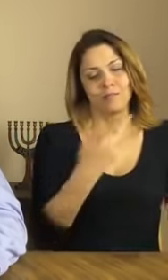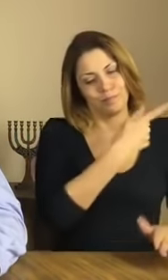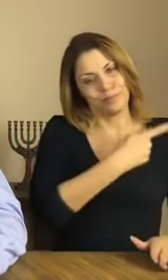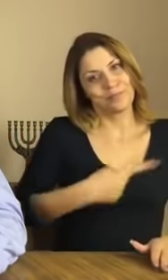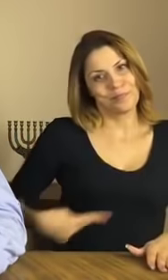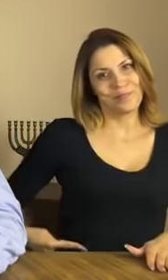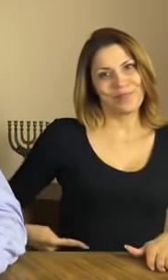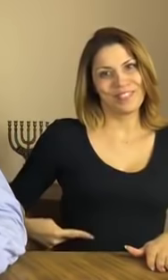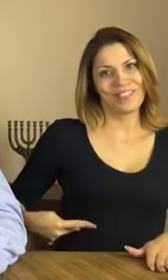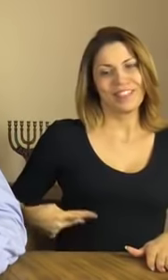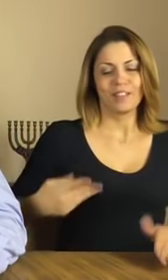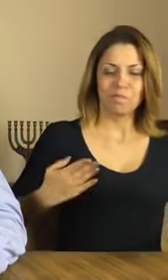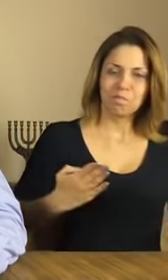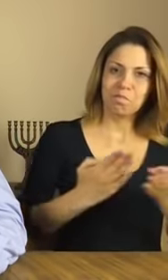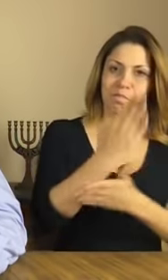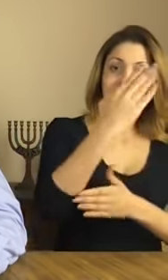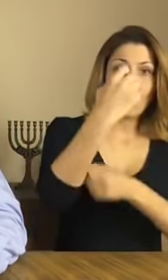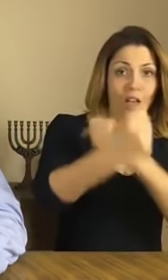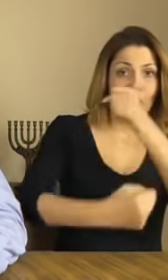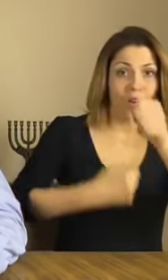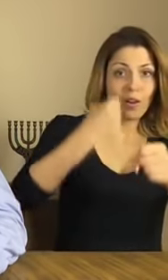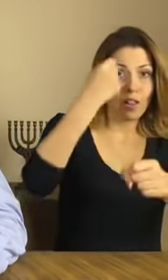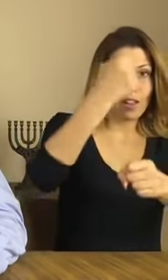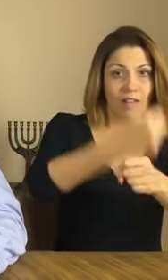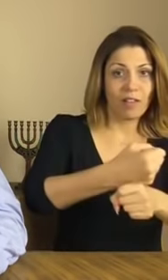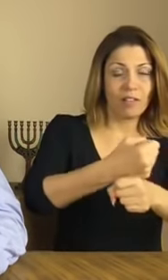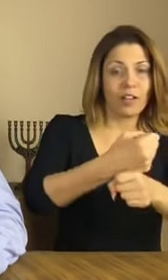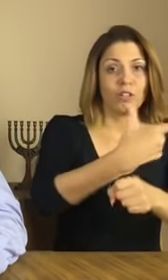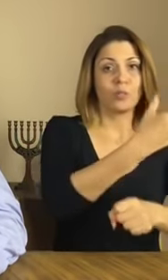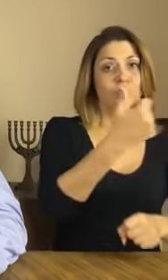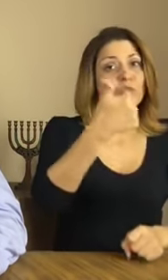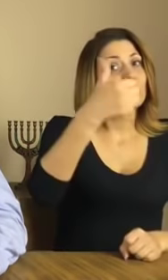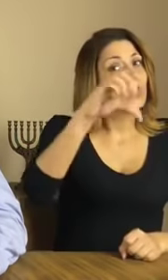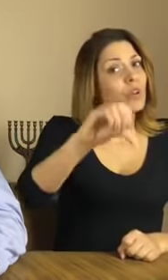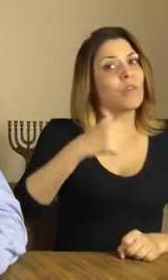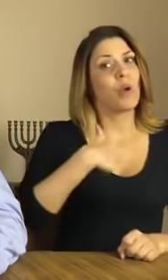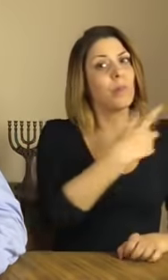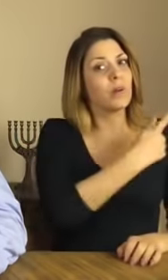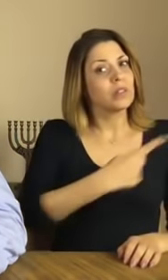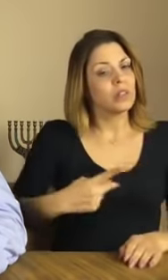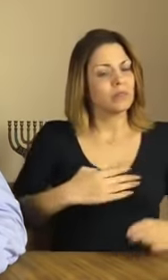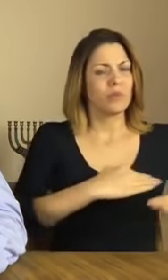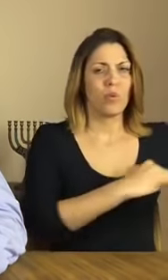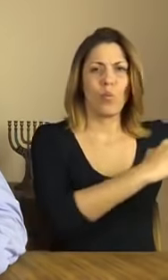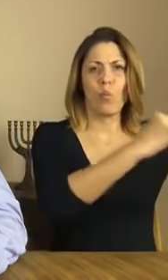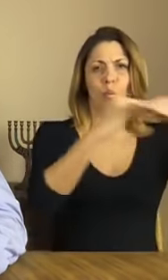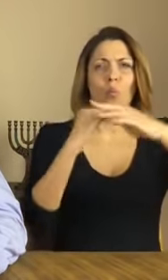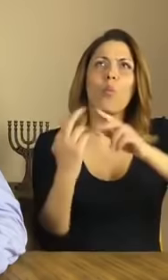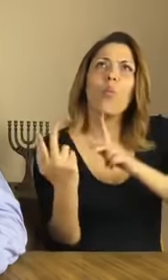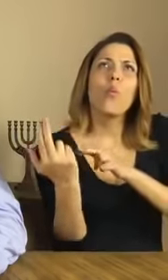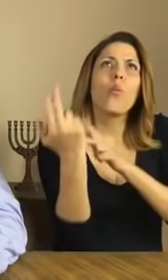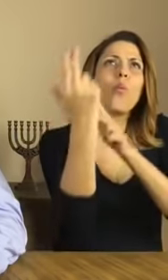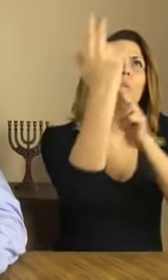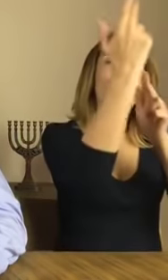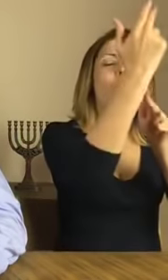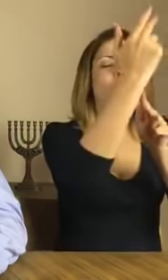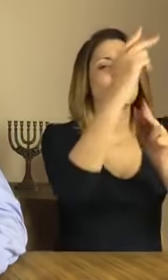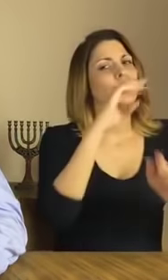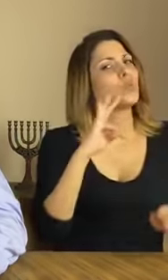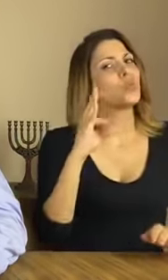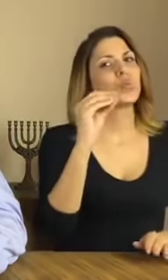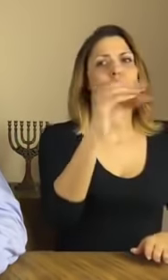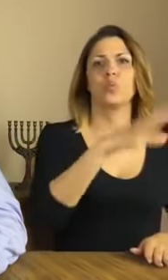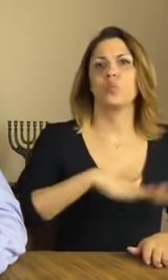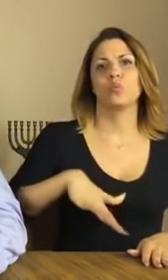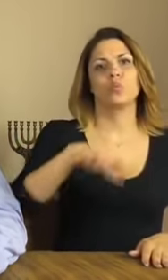vem assumindo o ano que vem será o presidente de todos o que eu vou buscar é seguindo o exemplo do patrono do